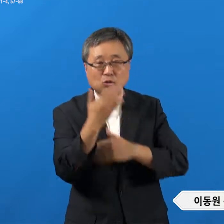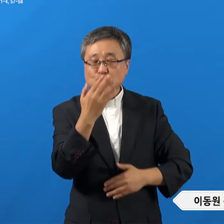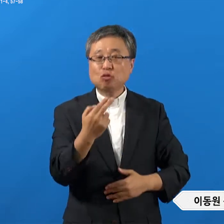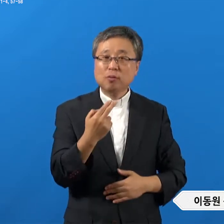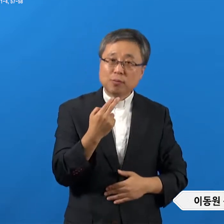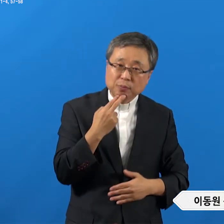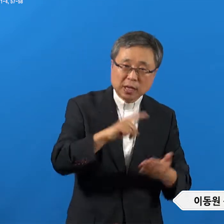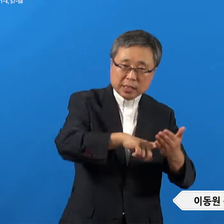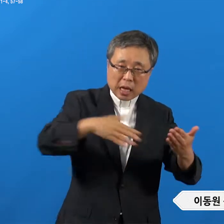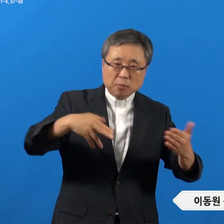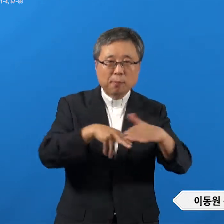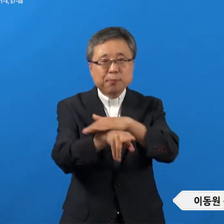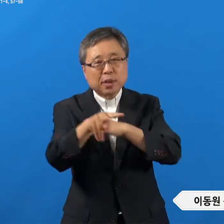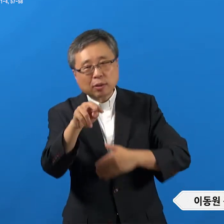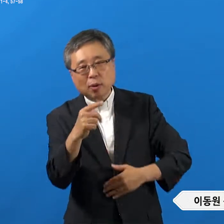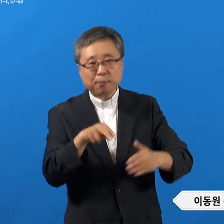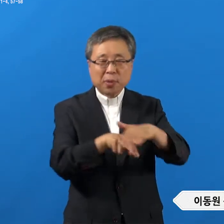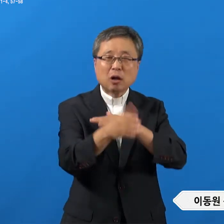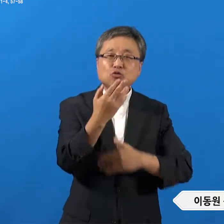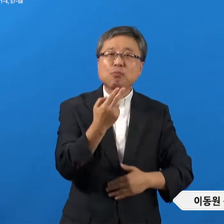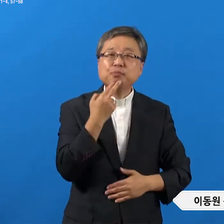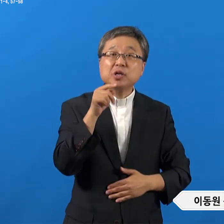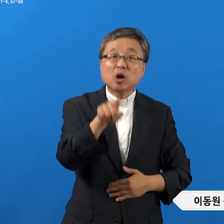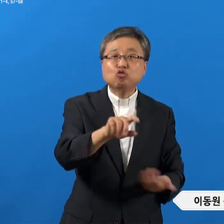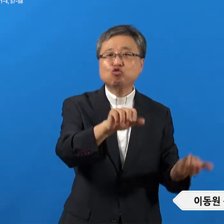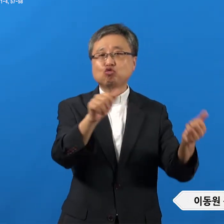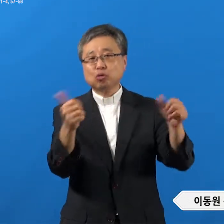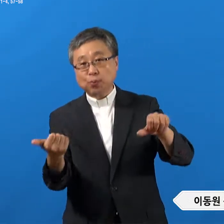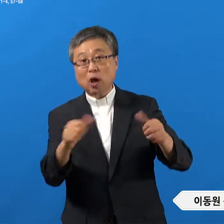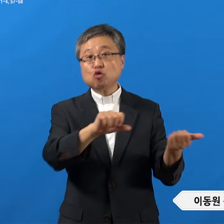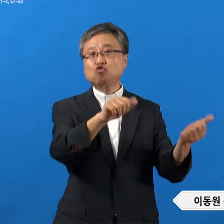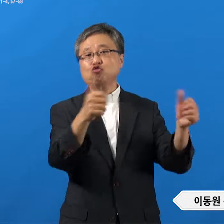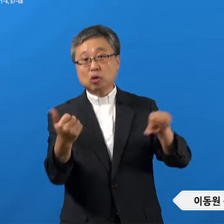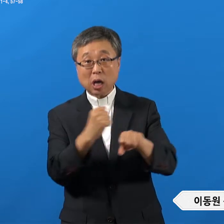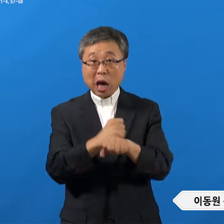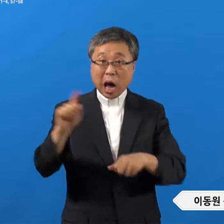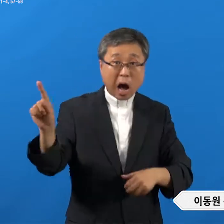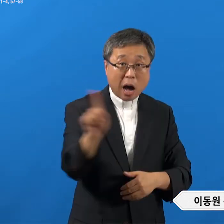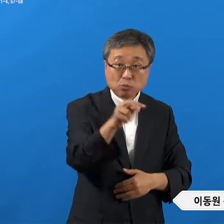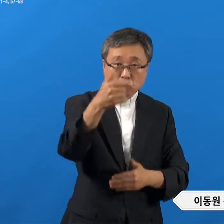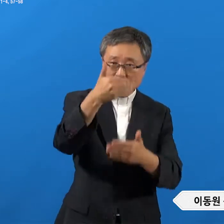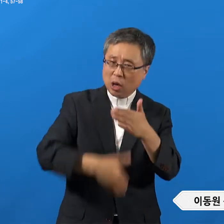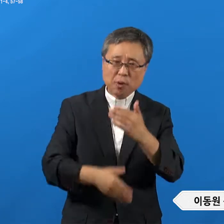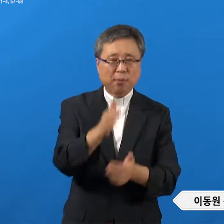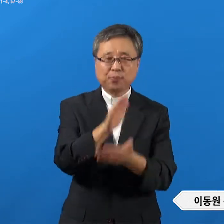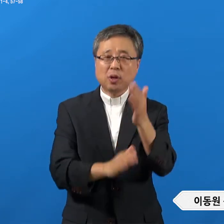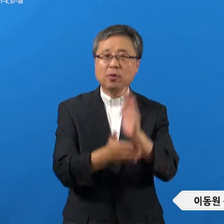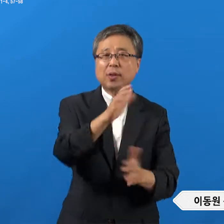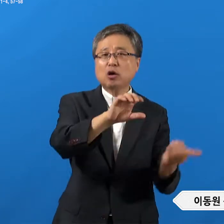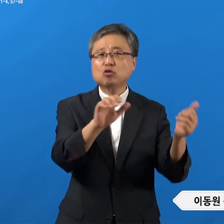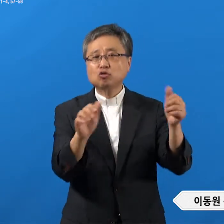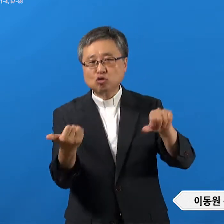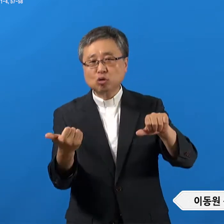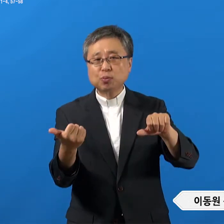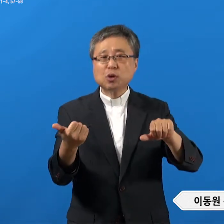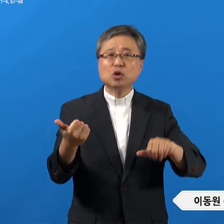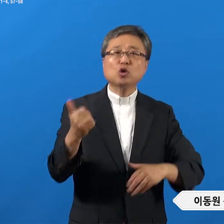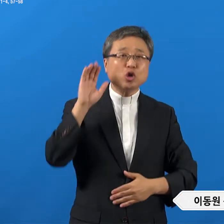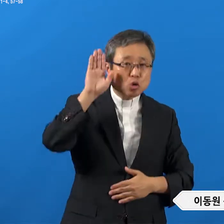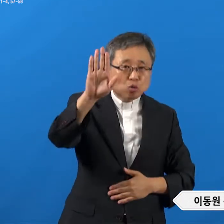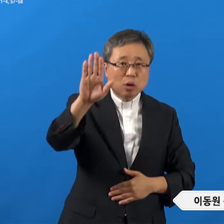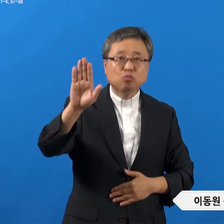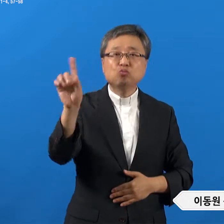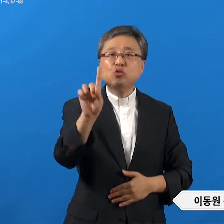것, 세금은 피해도 피할 수가 없는 것, 죽음입니다. 죽어야 합니다. 아무도 예외가 없습니다. 죽음 이후에 무엇이